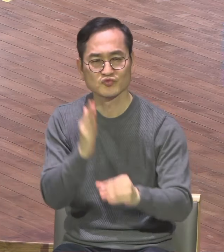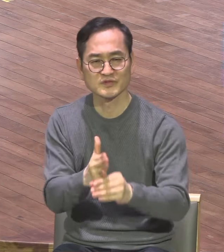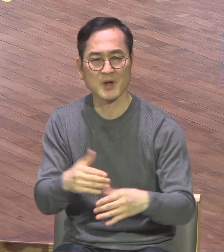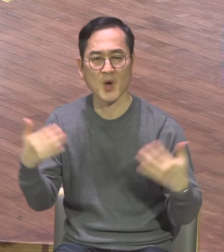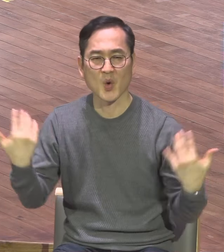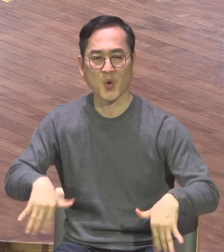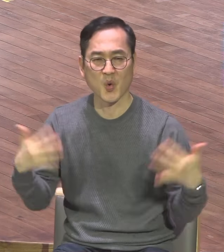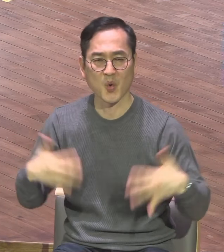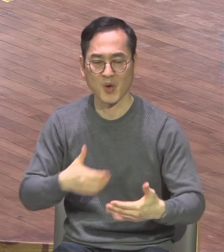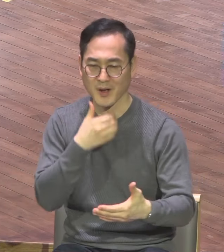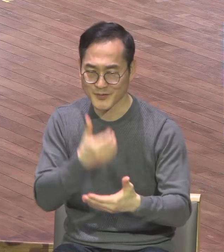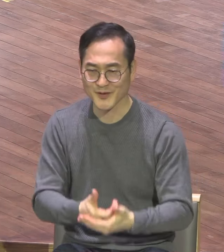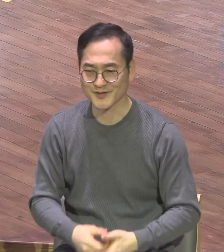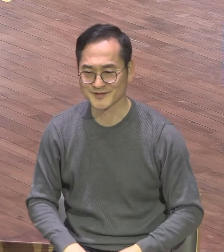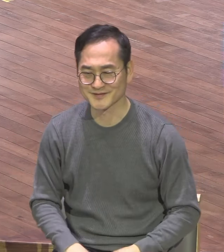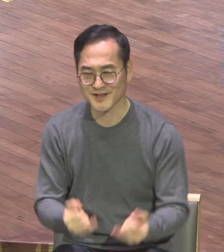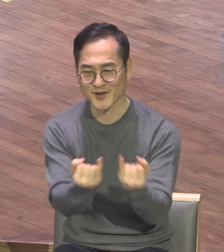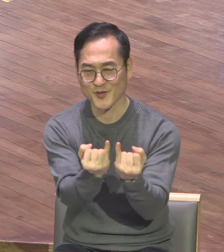그래야지 예원교회 군사지.